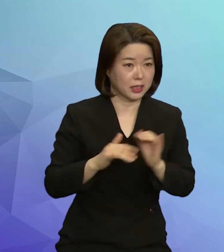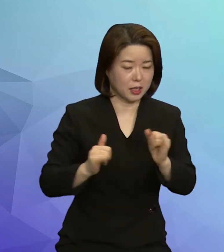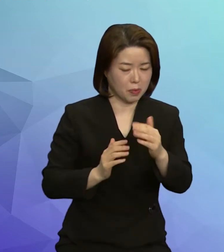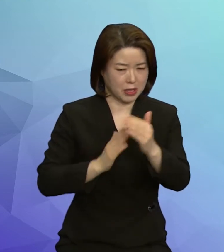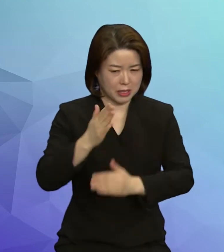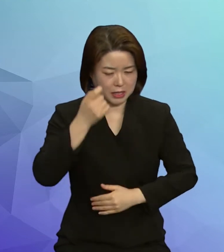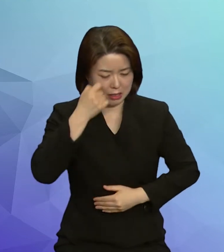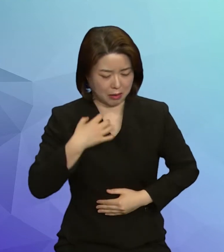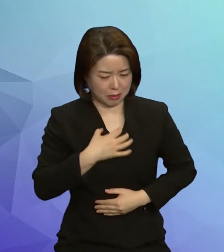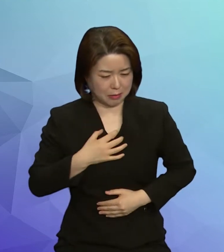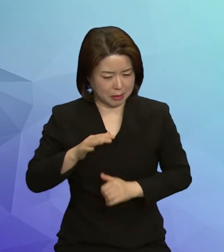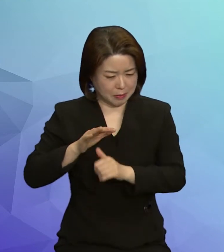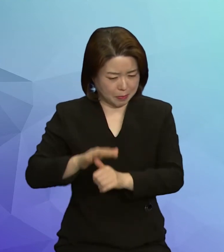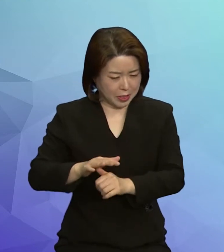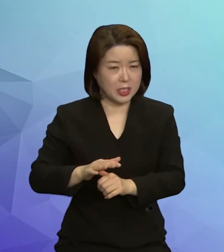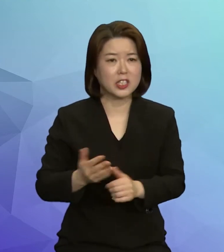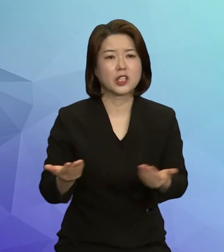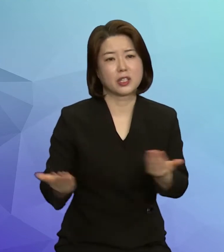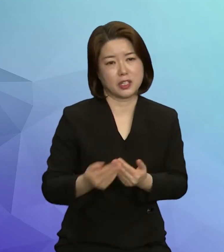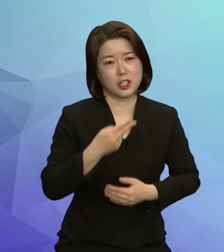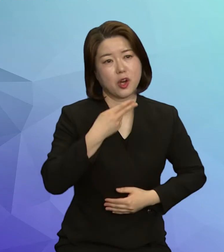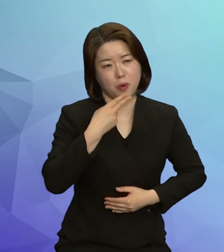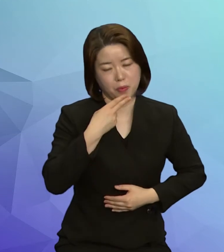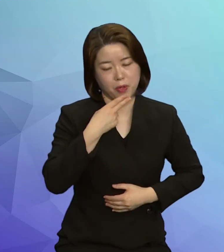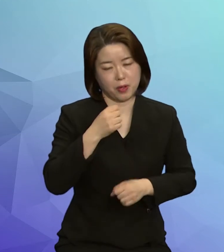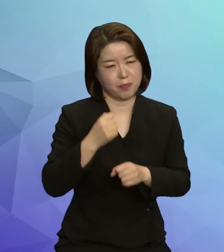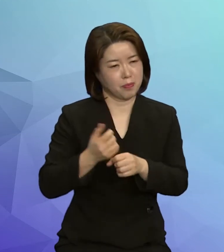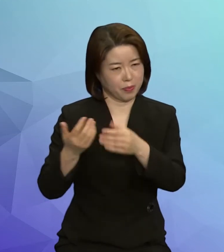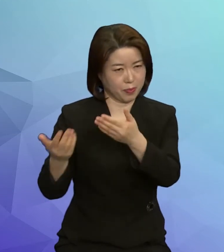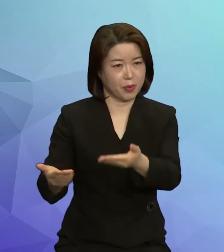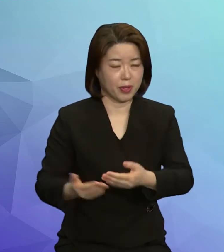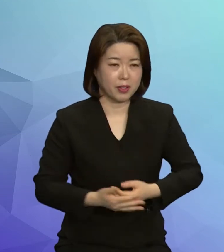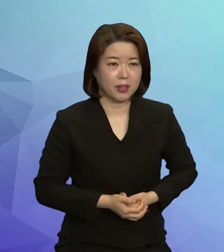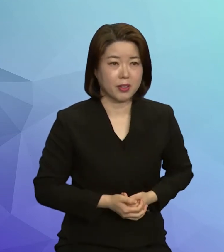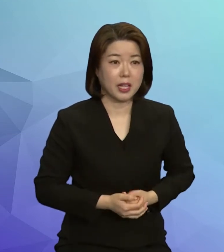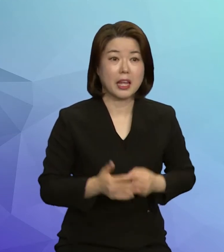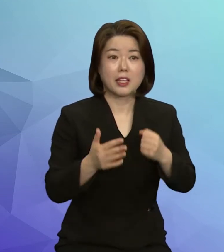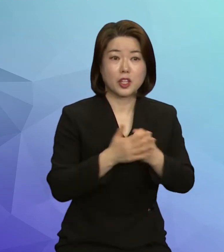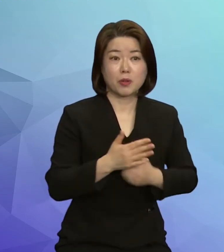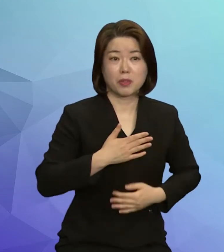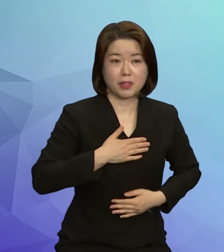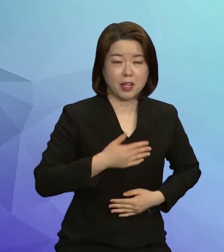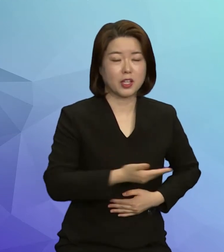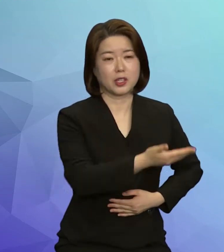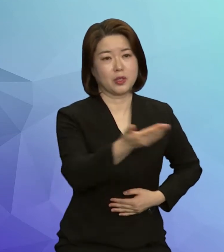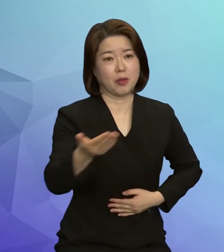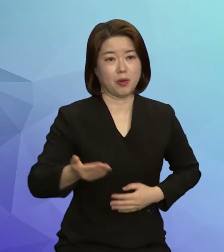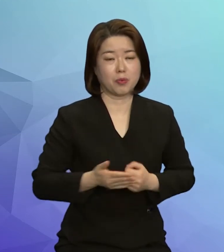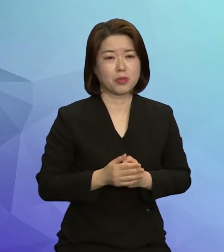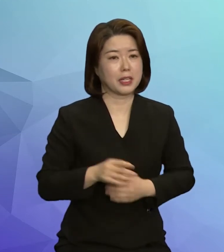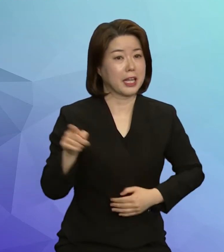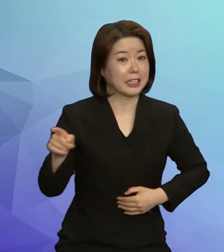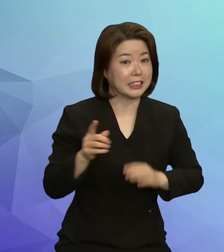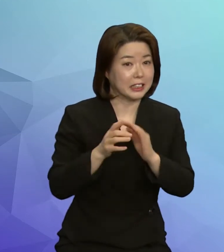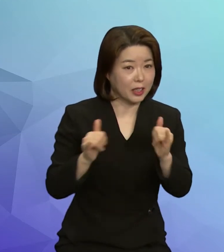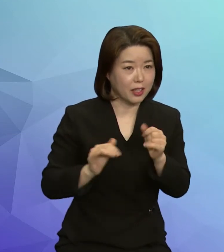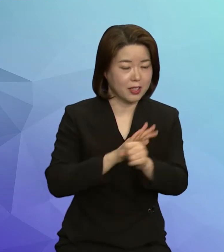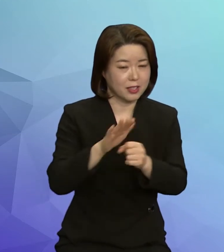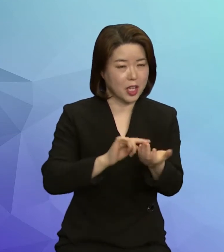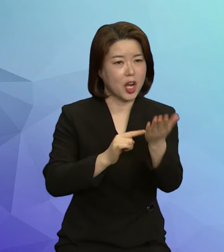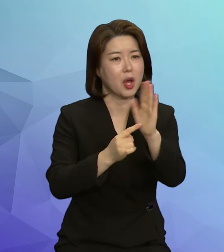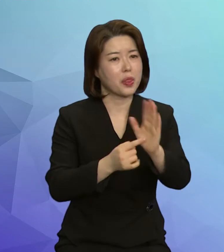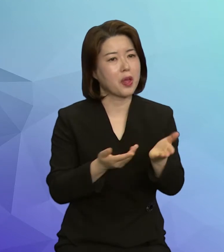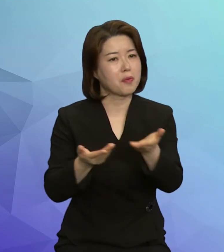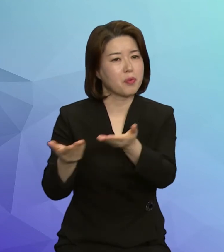그 사람이 지나친 슬픔에 짓눌리는 일이 없도록 해야 합니다. 그러므로 나는 여러분이 그에게